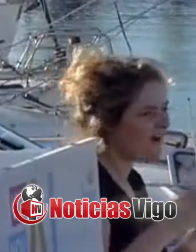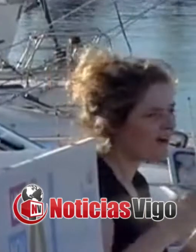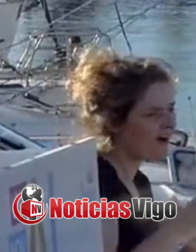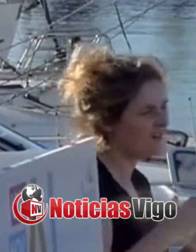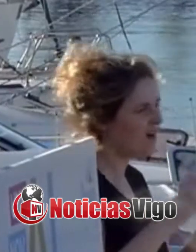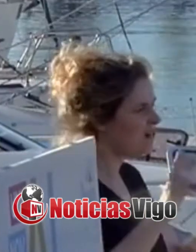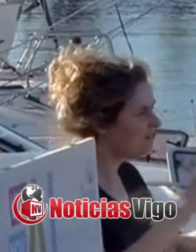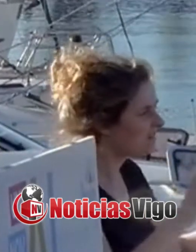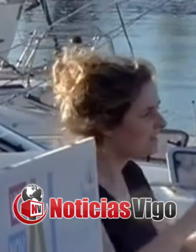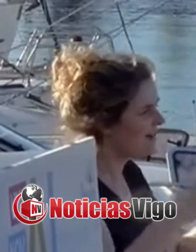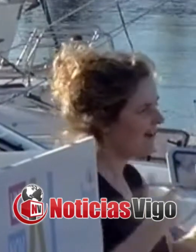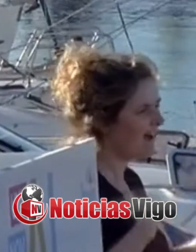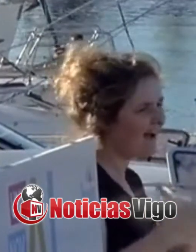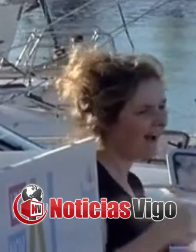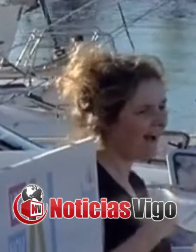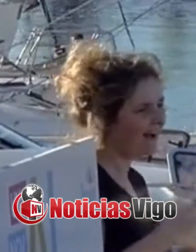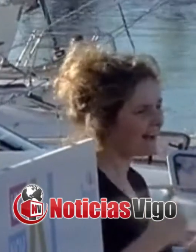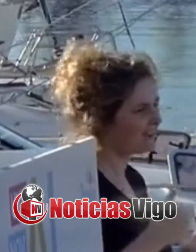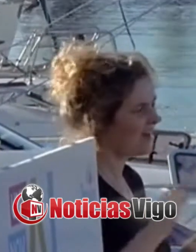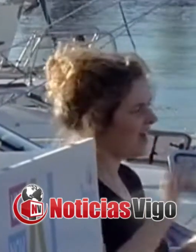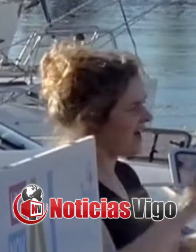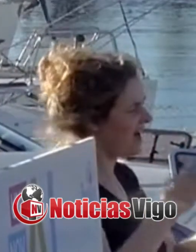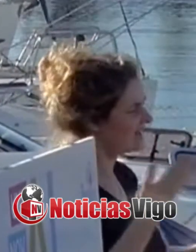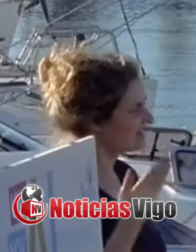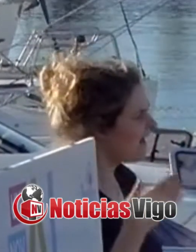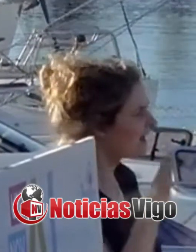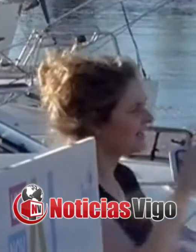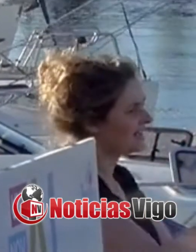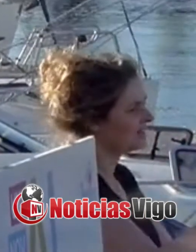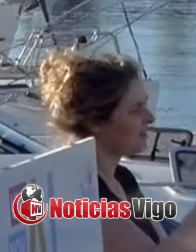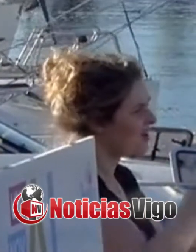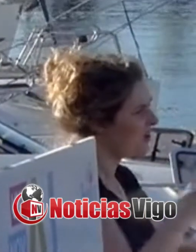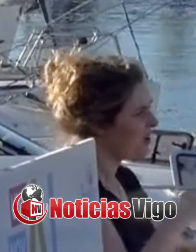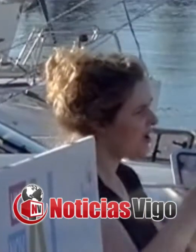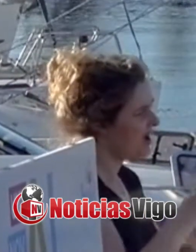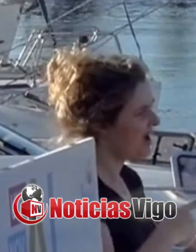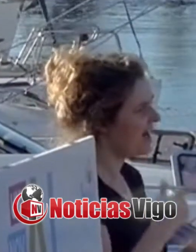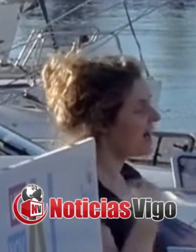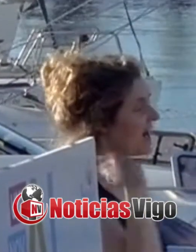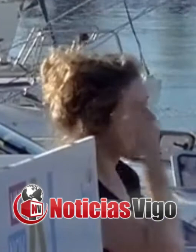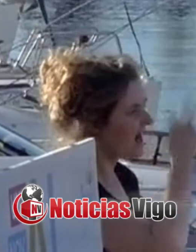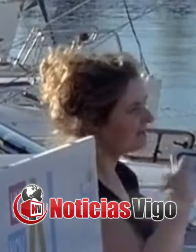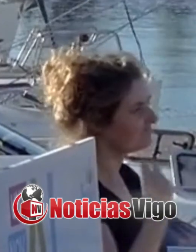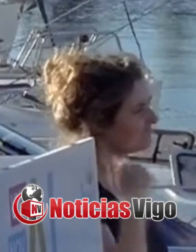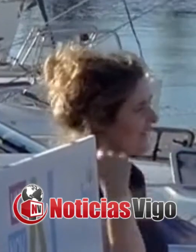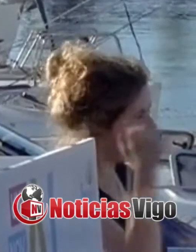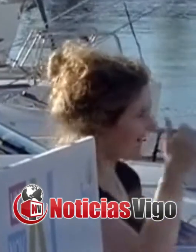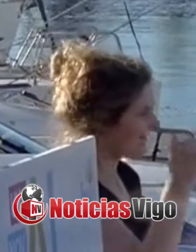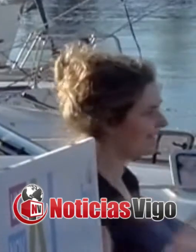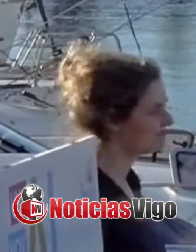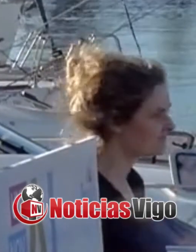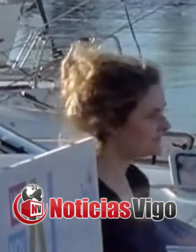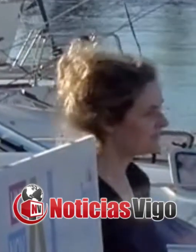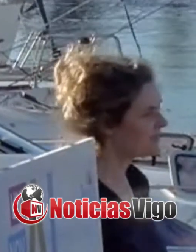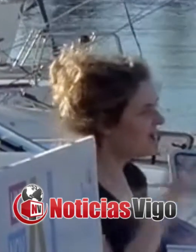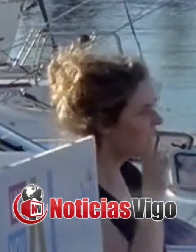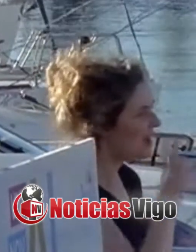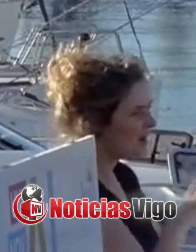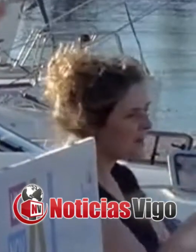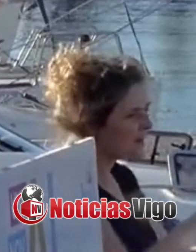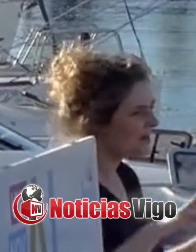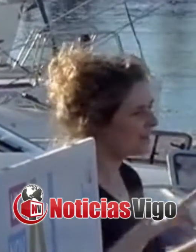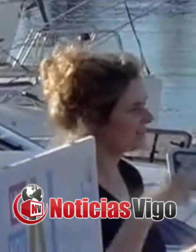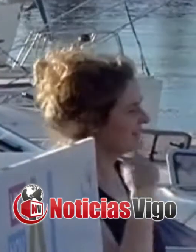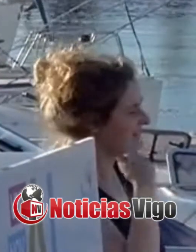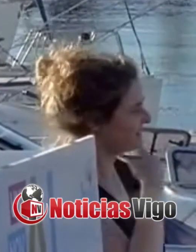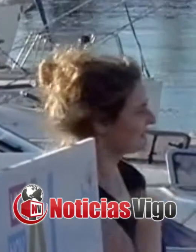a vitalidade e a enerxía que xera a candidatura do BNG e a figura luminosa de Ana Pontón. Vese,